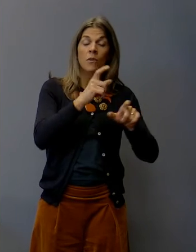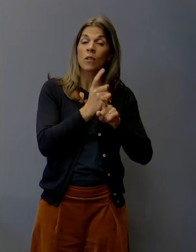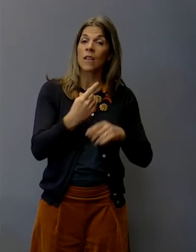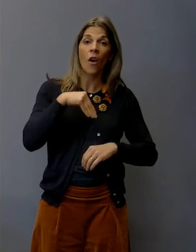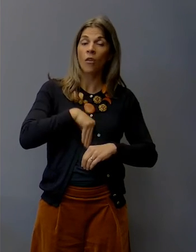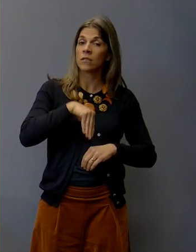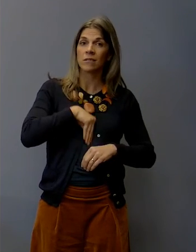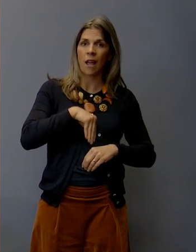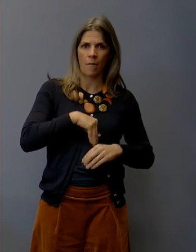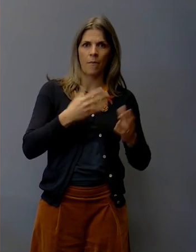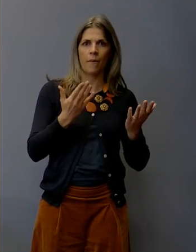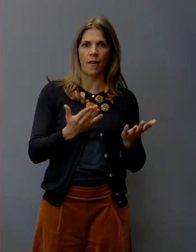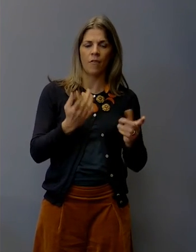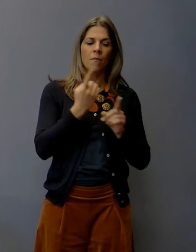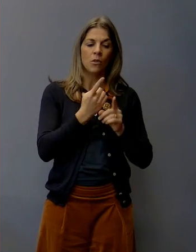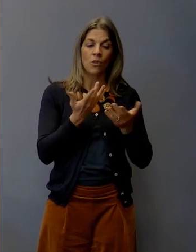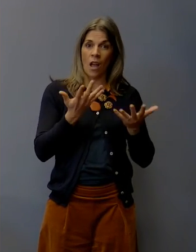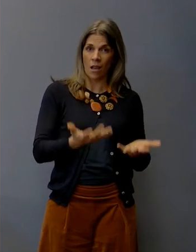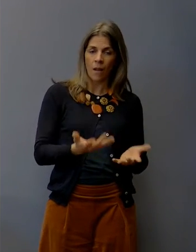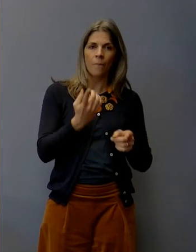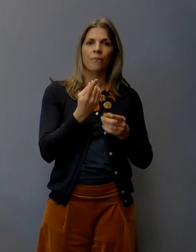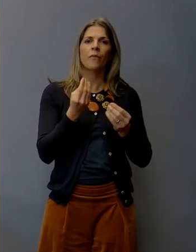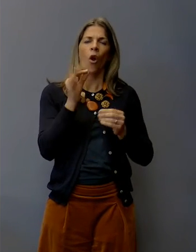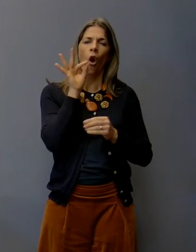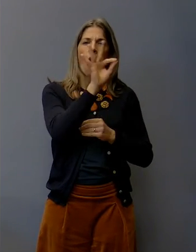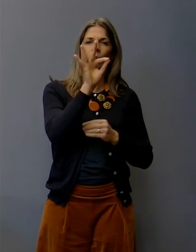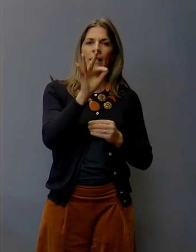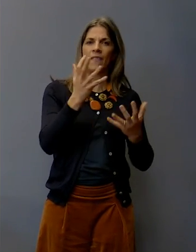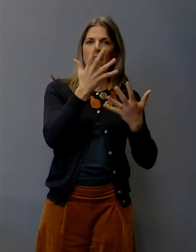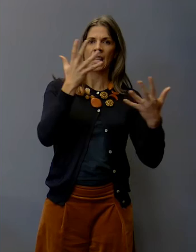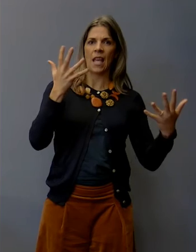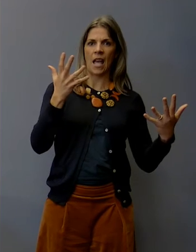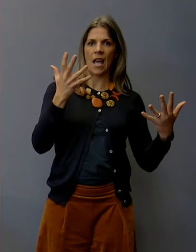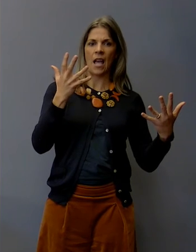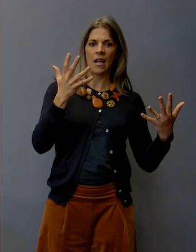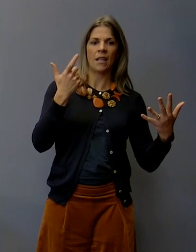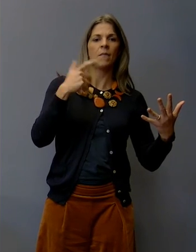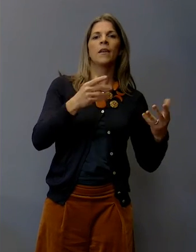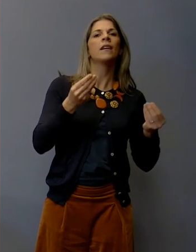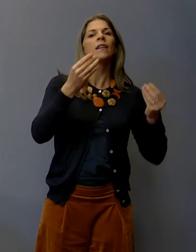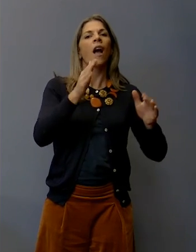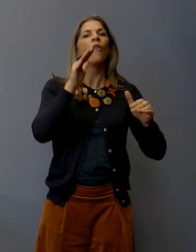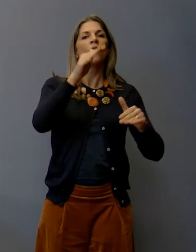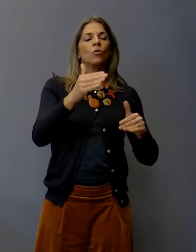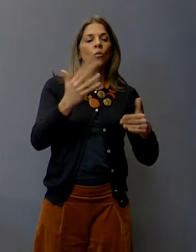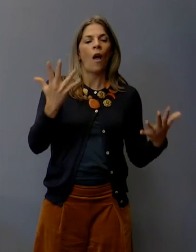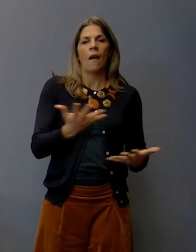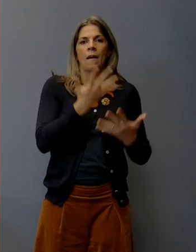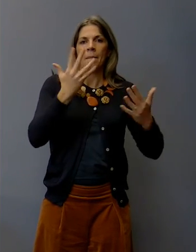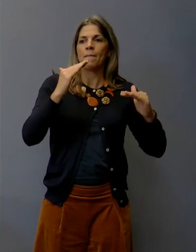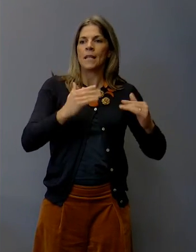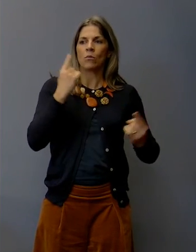oggi per garantire ai cittadini di domani almeno le stesse condizioni invece noi